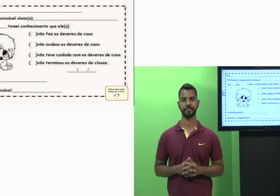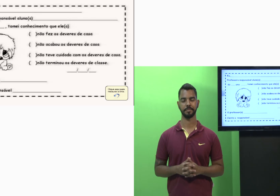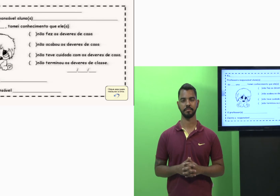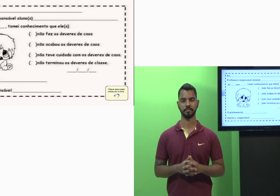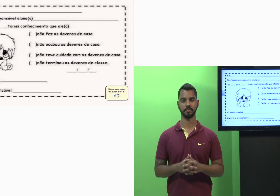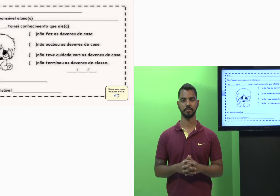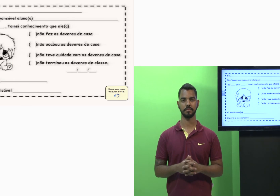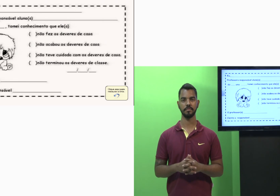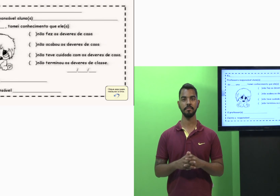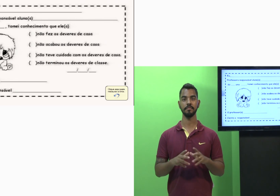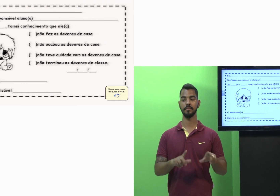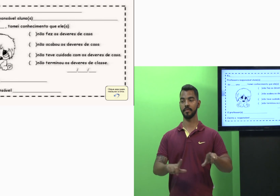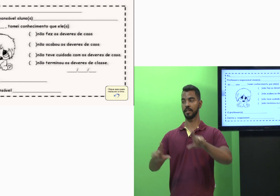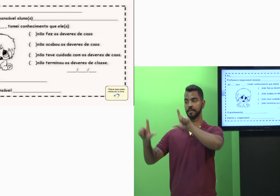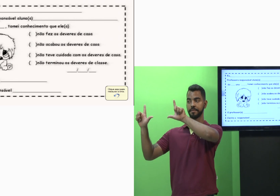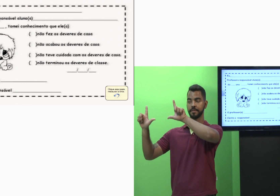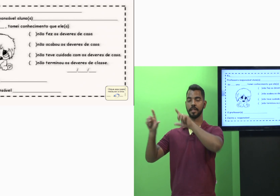Aqui nós temos um bilhete